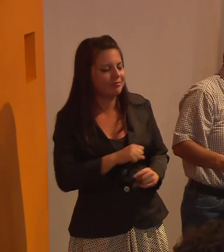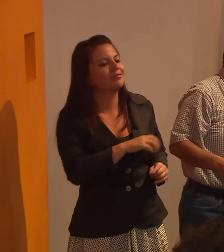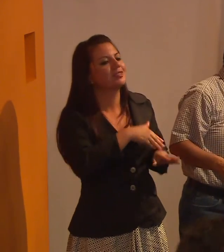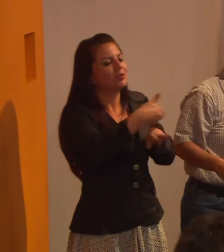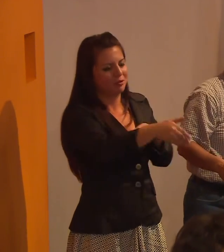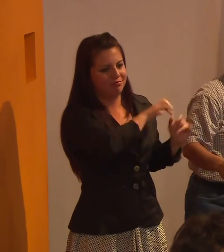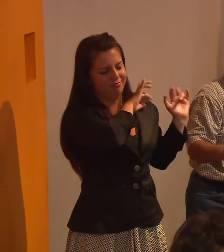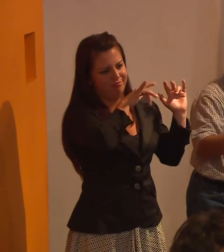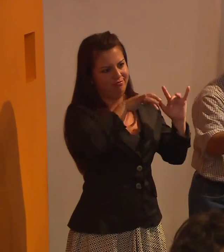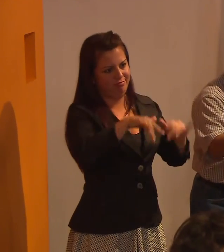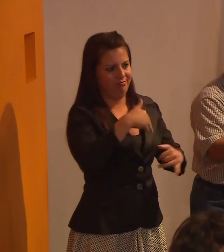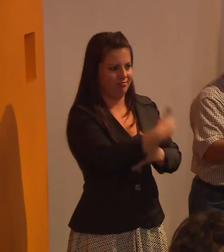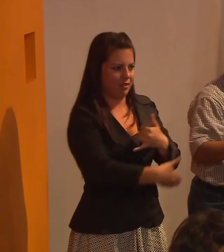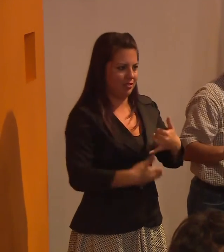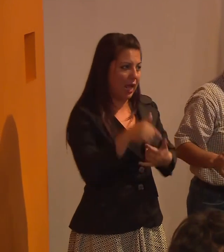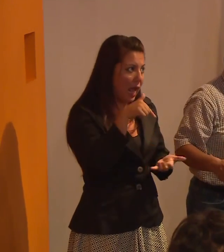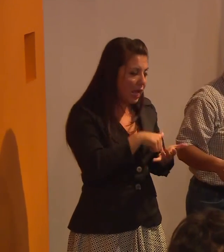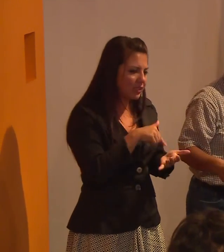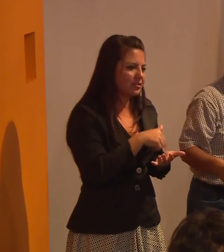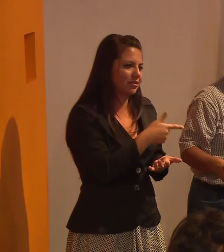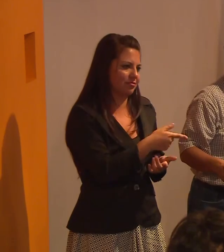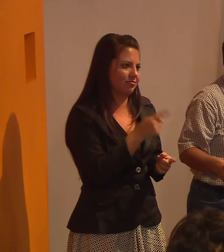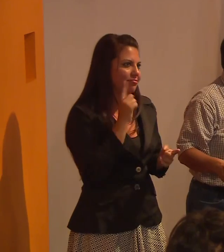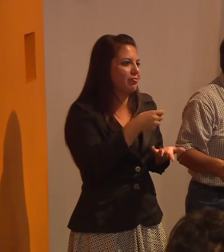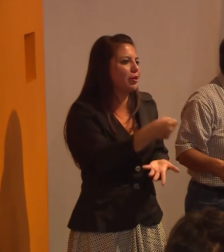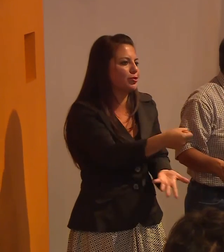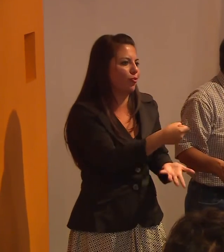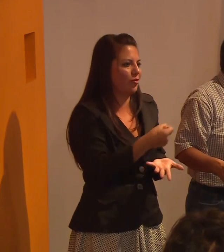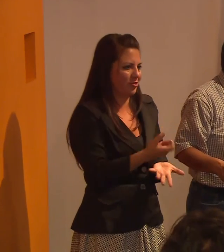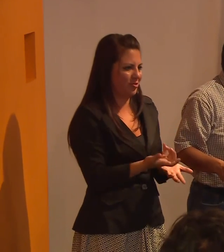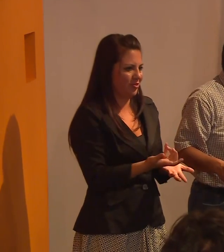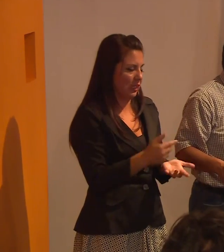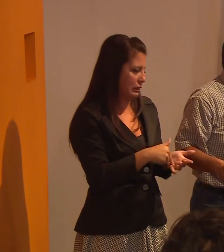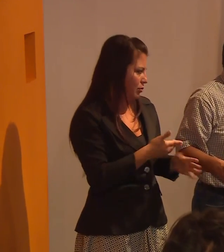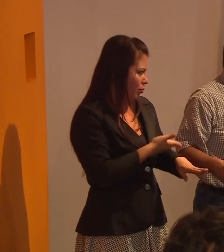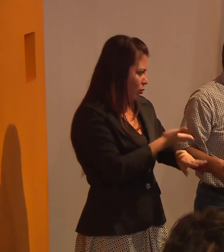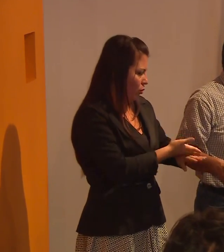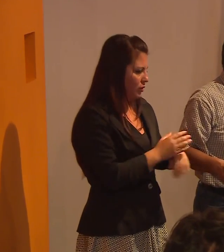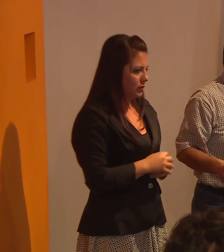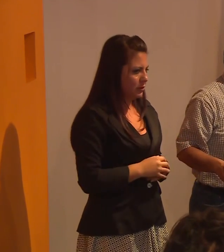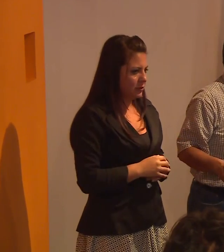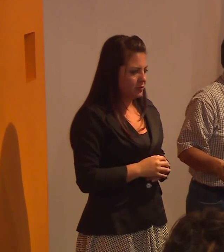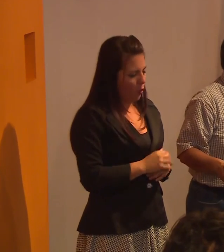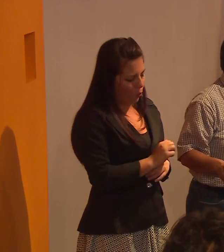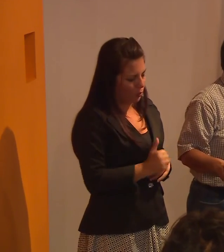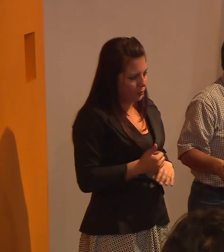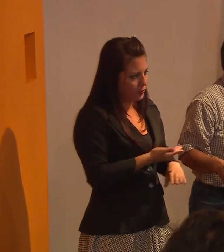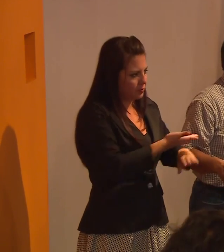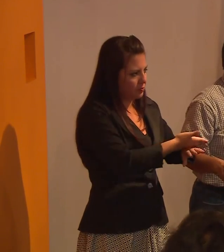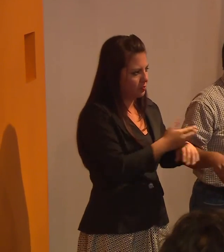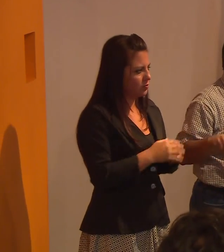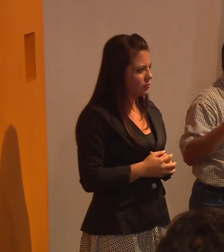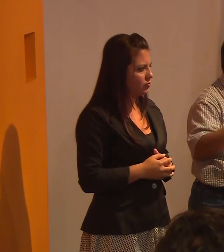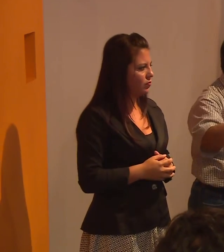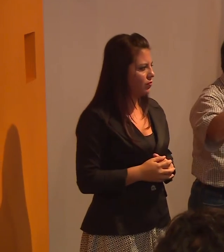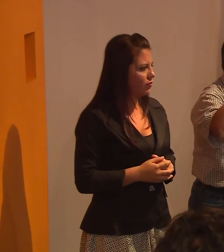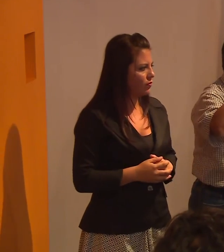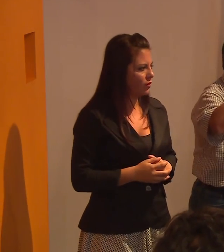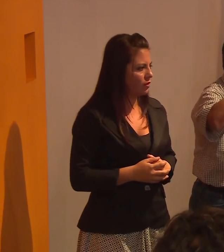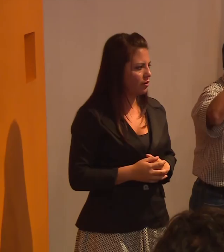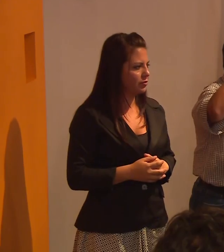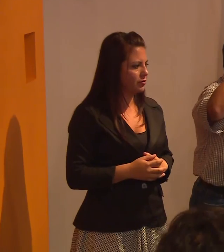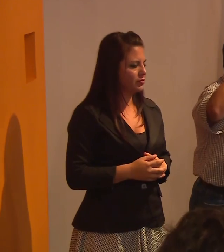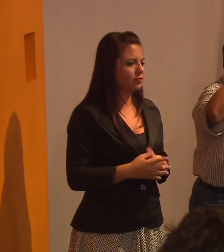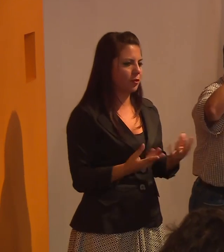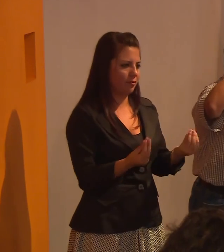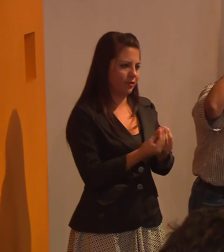definiciones presupuestales. Un punto más de propuesta. Compañeras y compañeros, ya con el tema